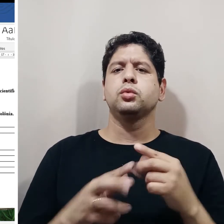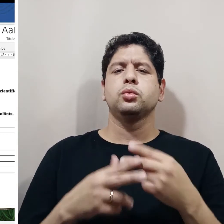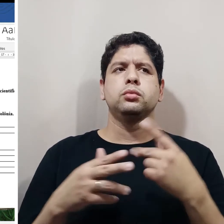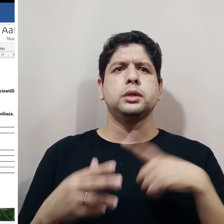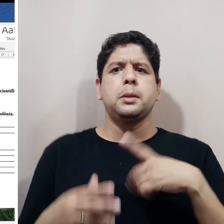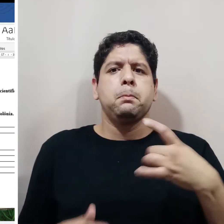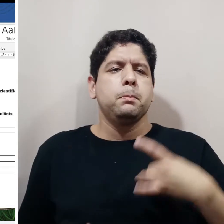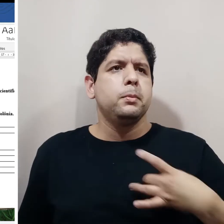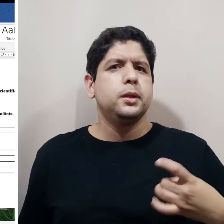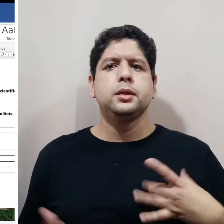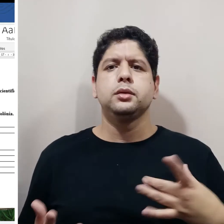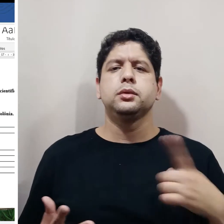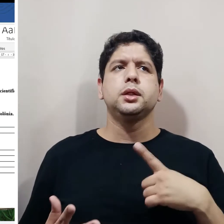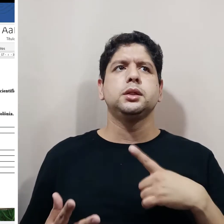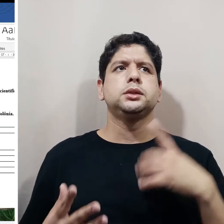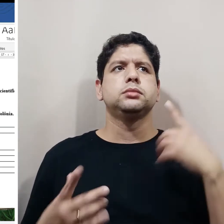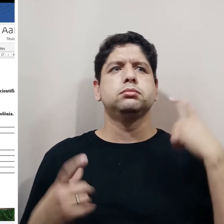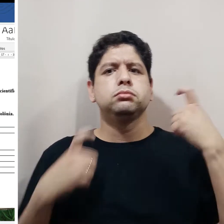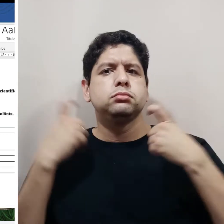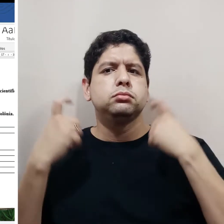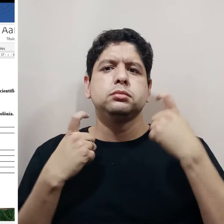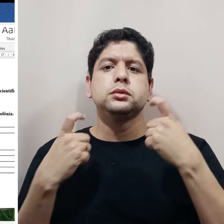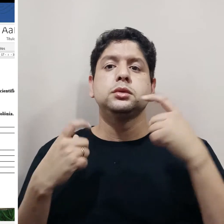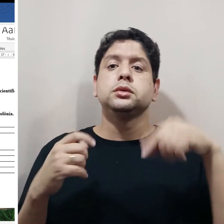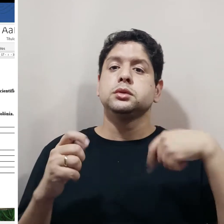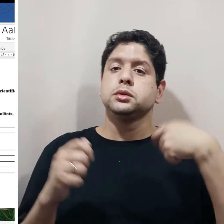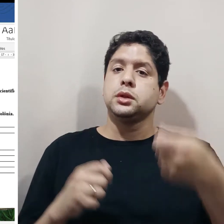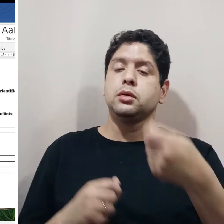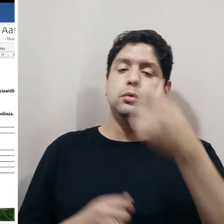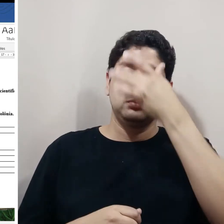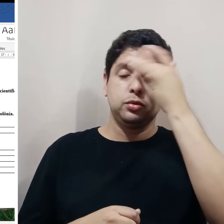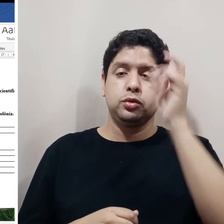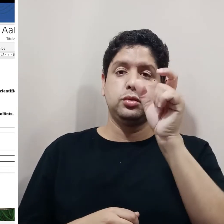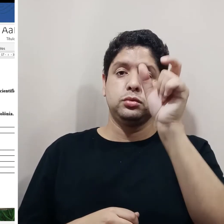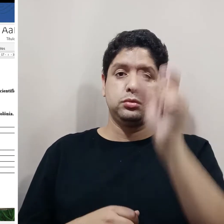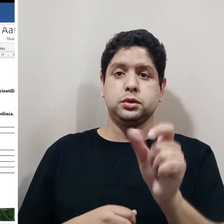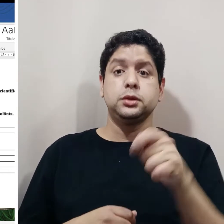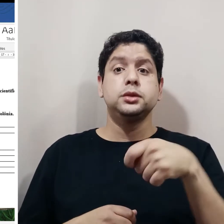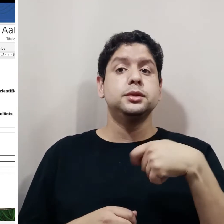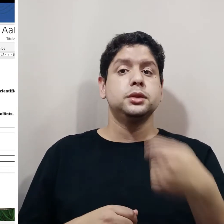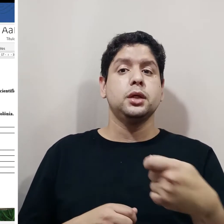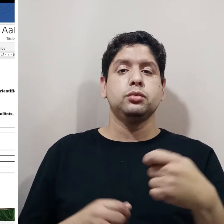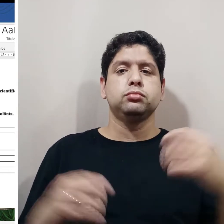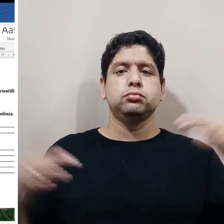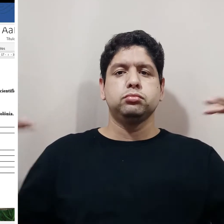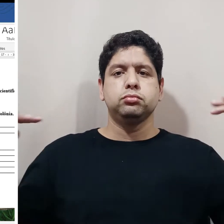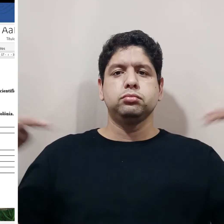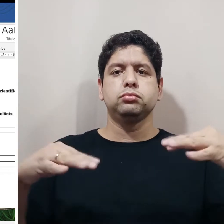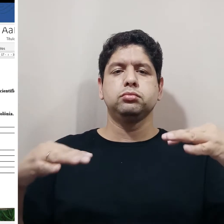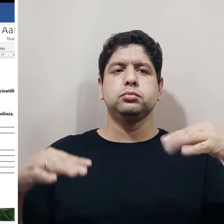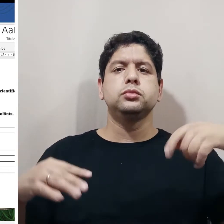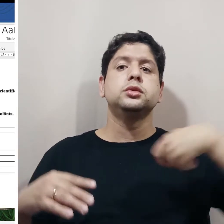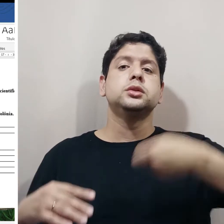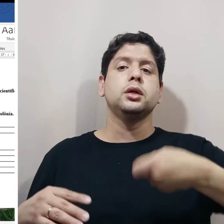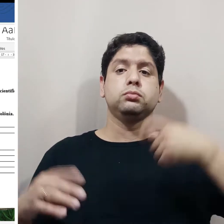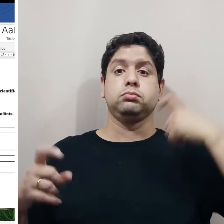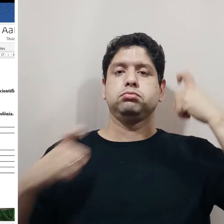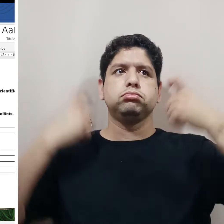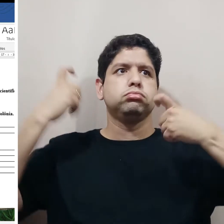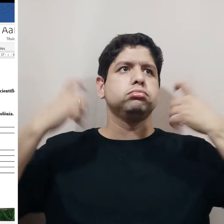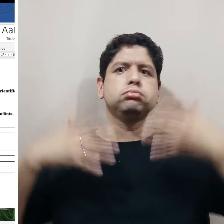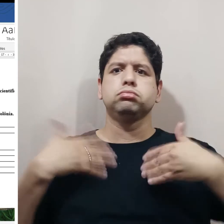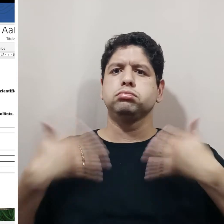suas angústias, as suas descobertas, os seus medos, os seus dramas, né? Como centro aí,